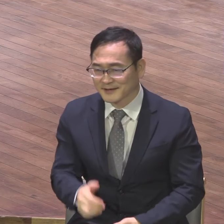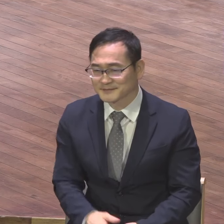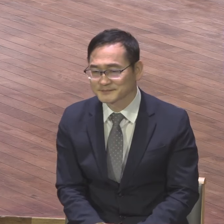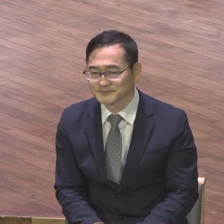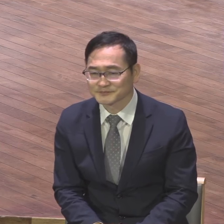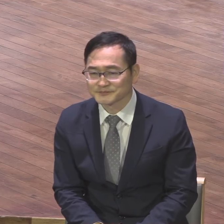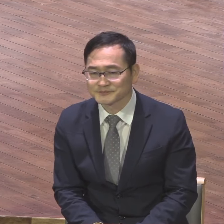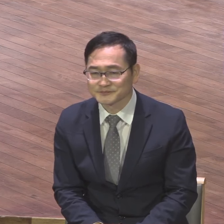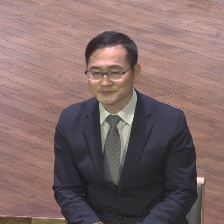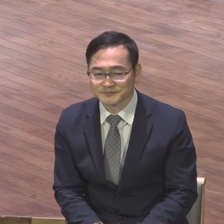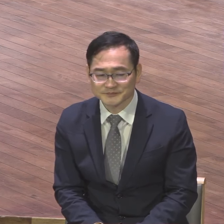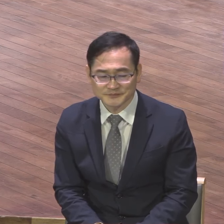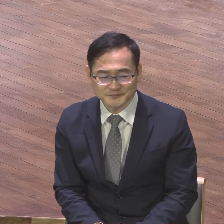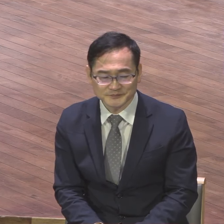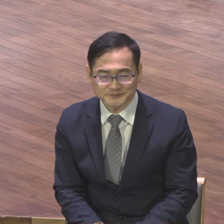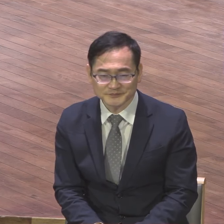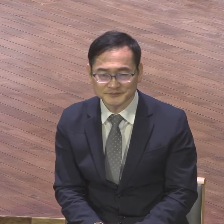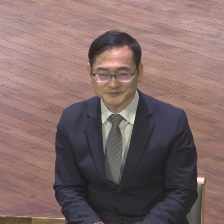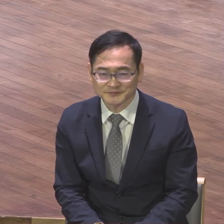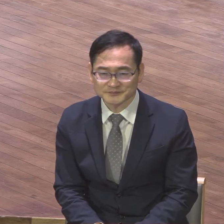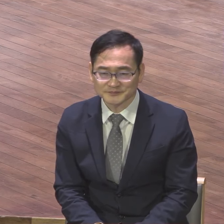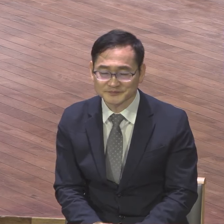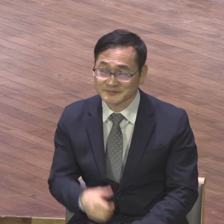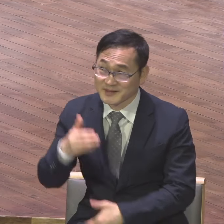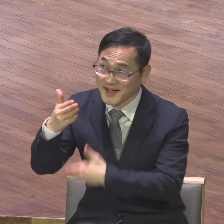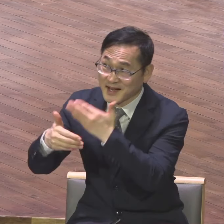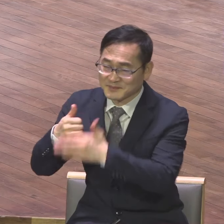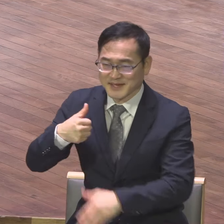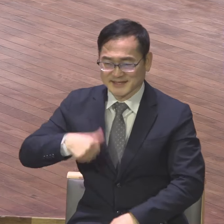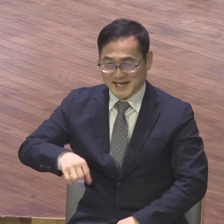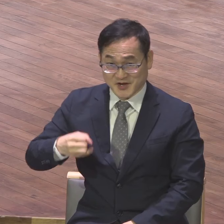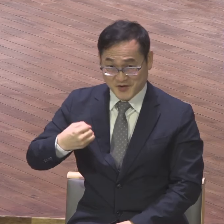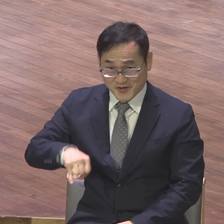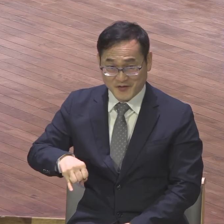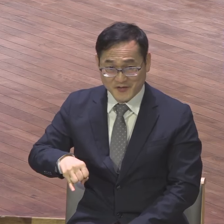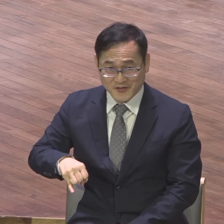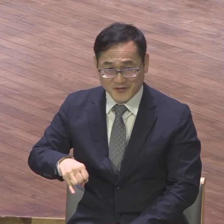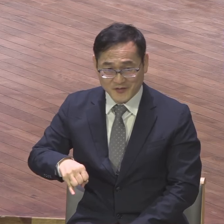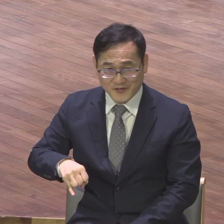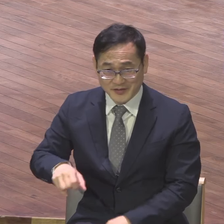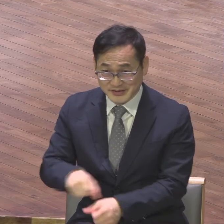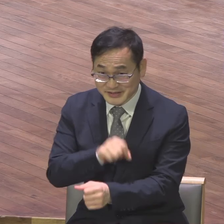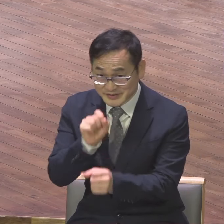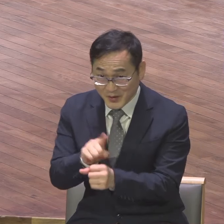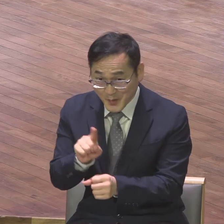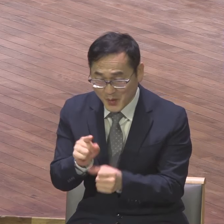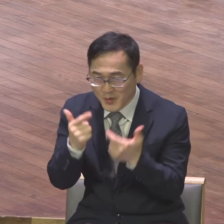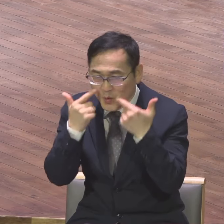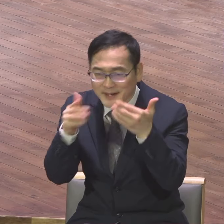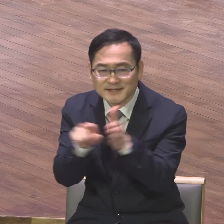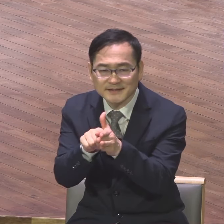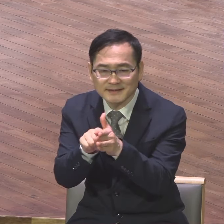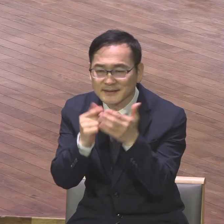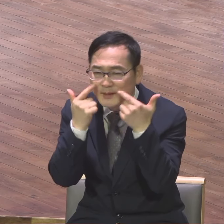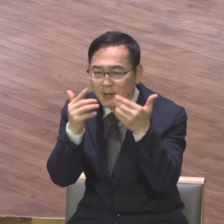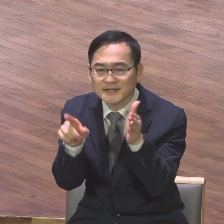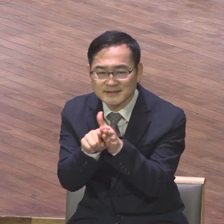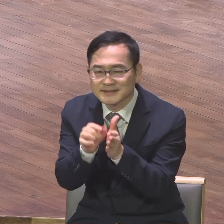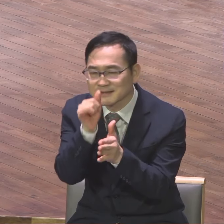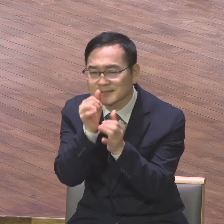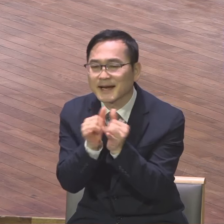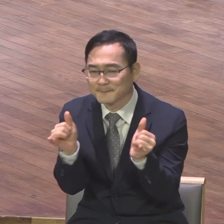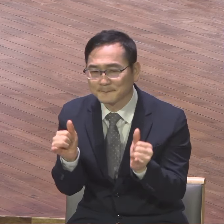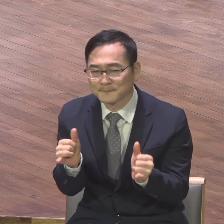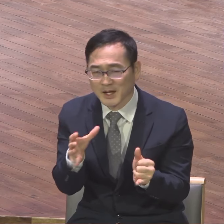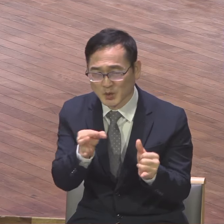여러분이 신문과 권세가 회복된 하나님의 자녀의 특징이 뭐냐? 확신입니다. 확신.